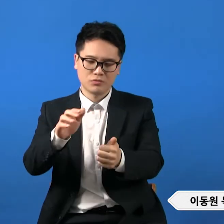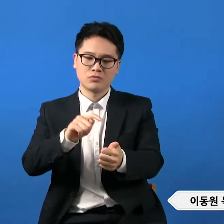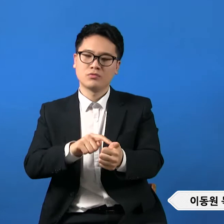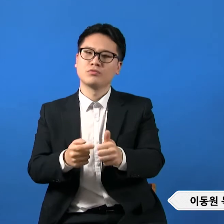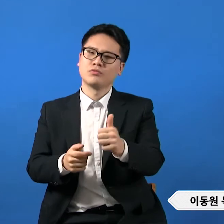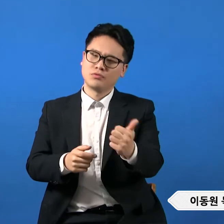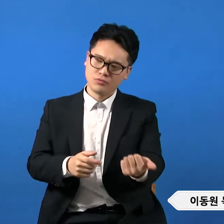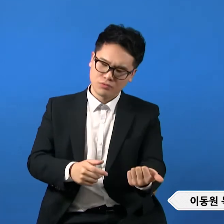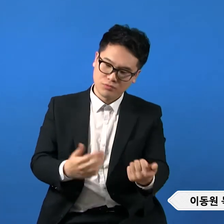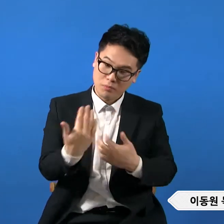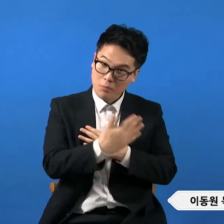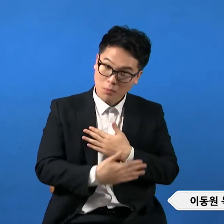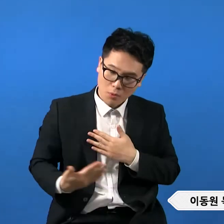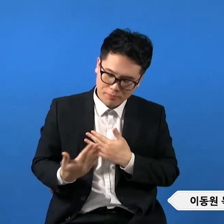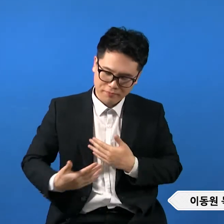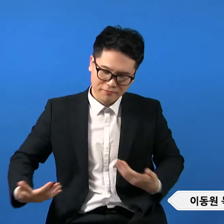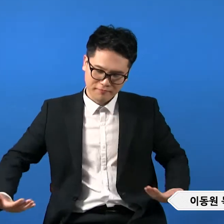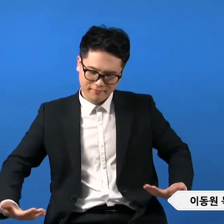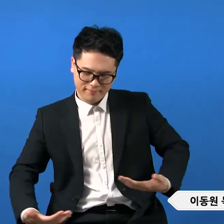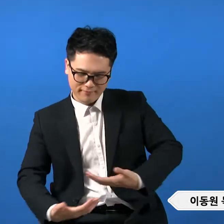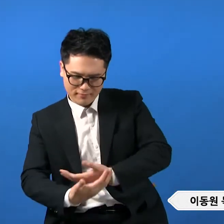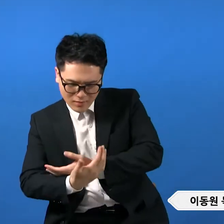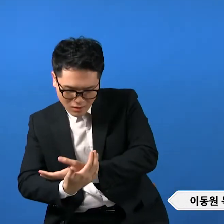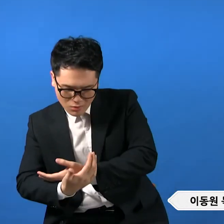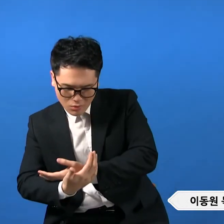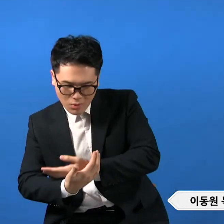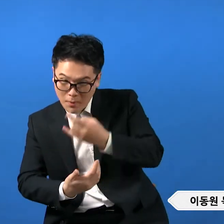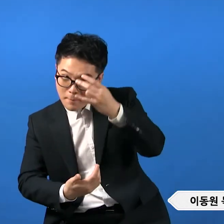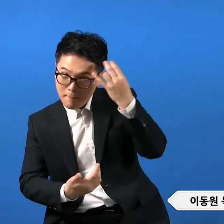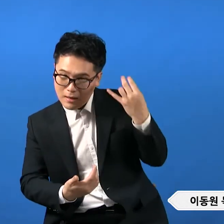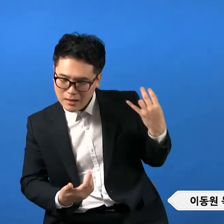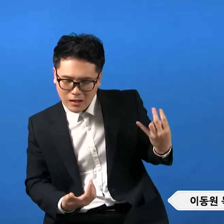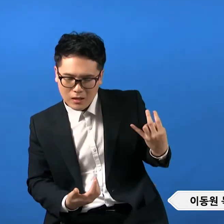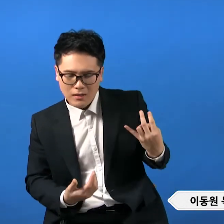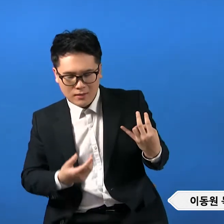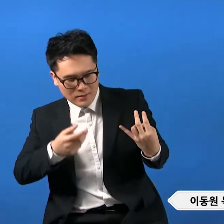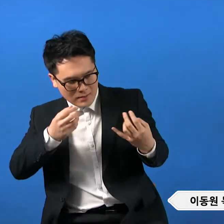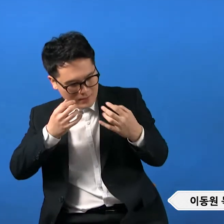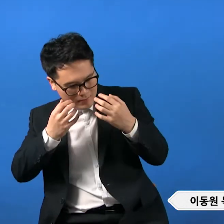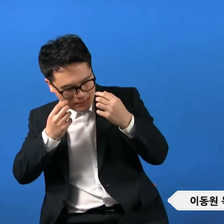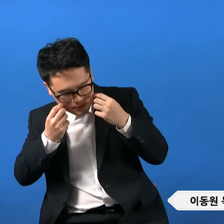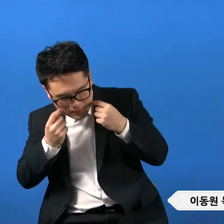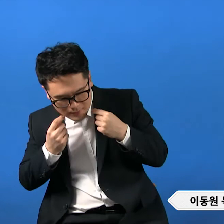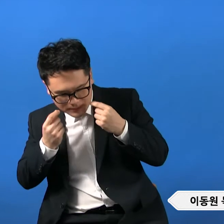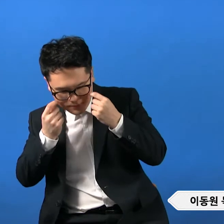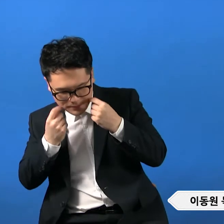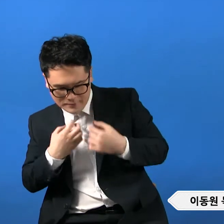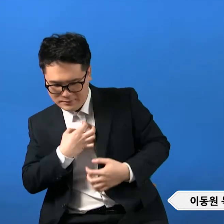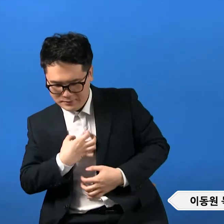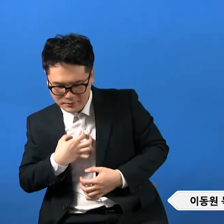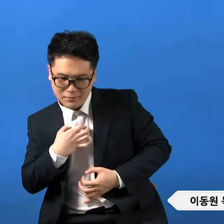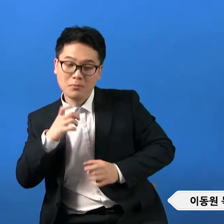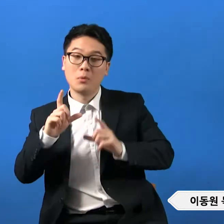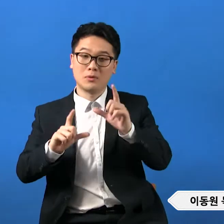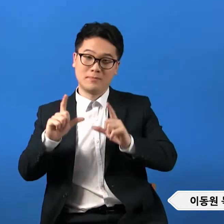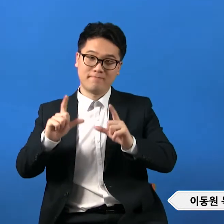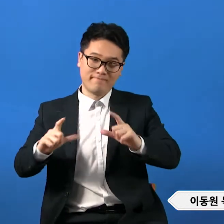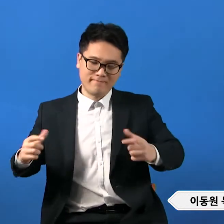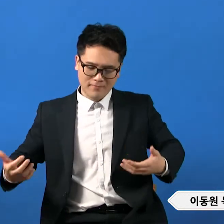슬픔에 잠겨있는 모습, 이걸 피에타상이라고 그러죠. 전 세계에 많은 피에타상이 있습니다.